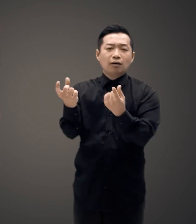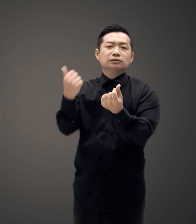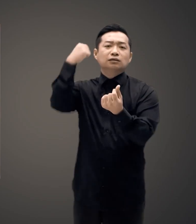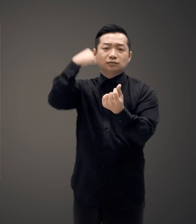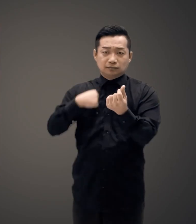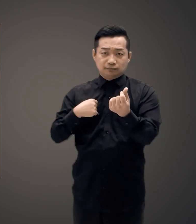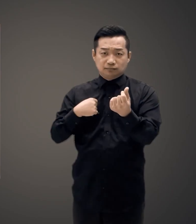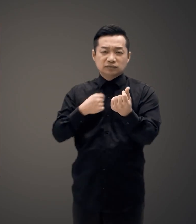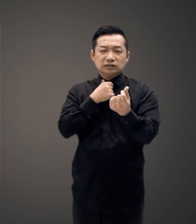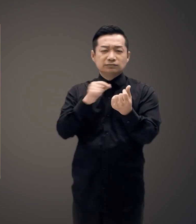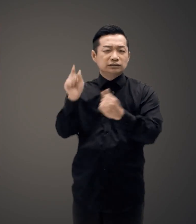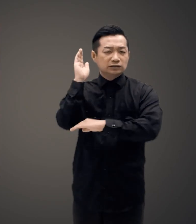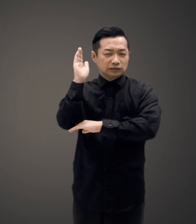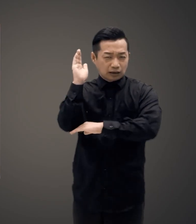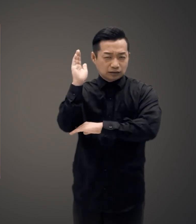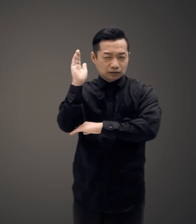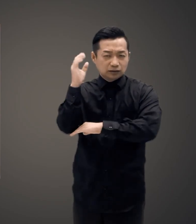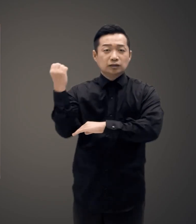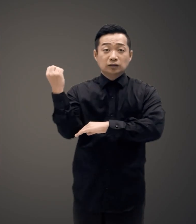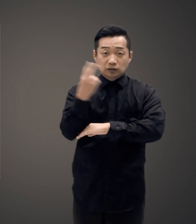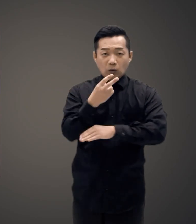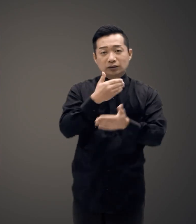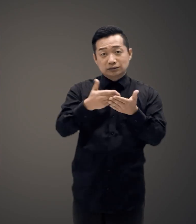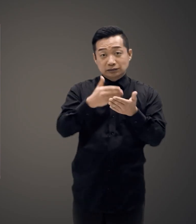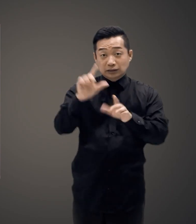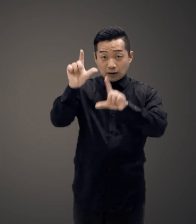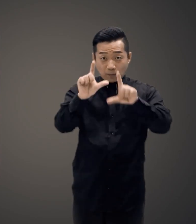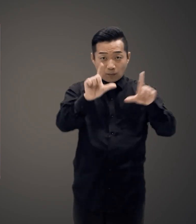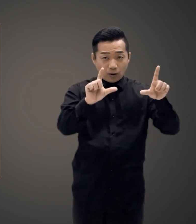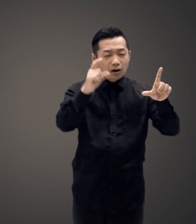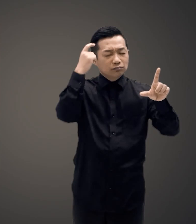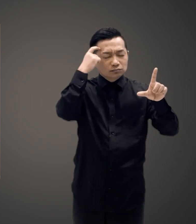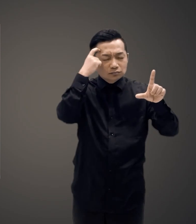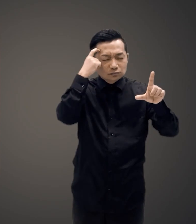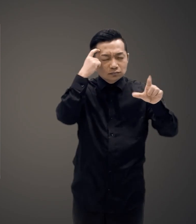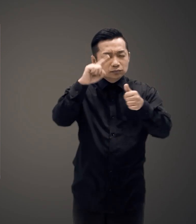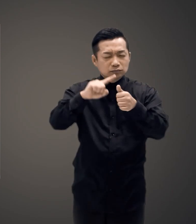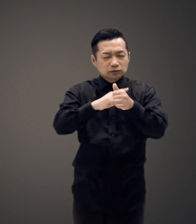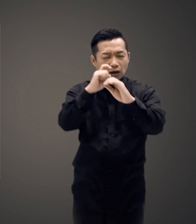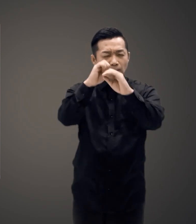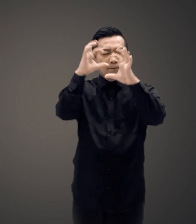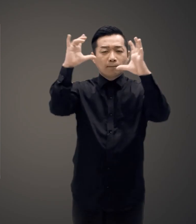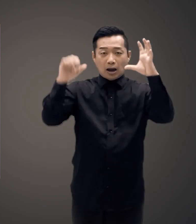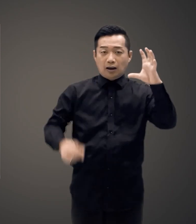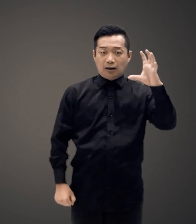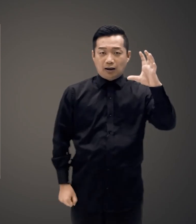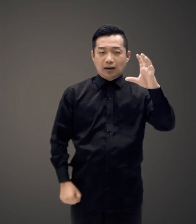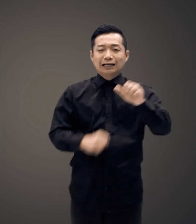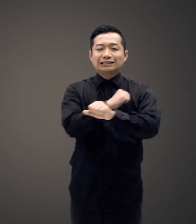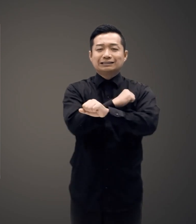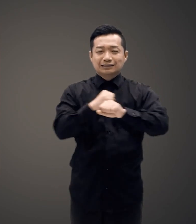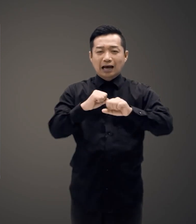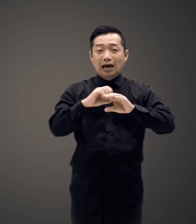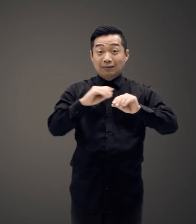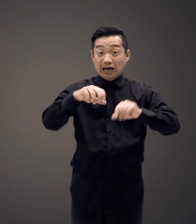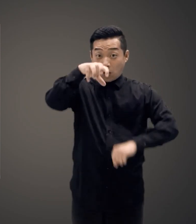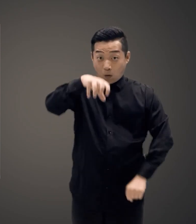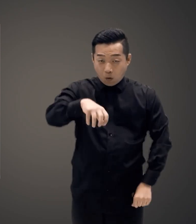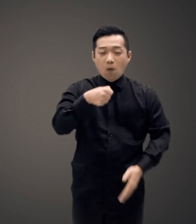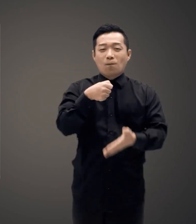비슷하구나. 그러면서 하고 싶은 이야기들, 그리고 싶은 장면들이 떠올랐던 것 같아요.